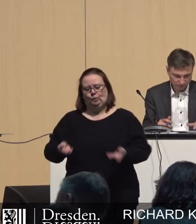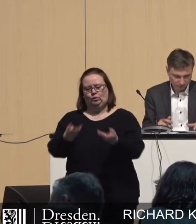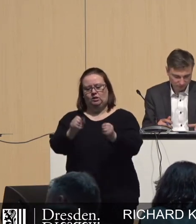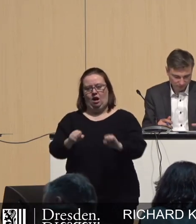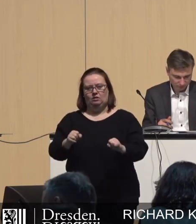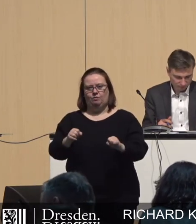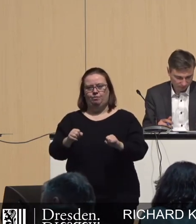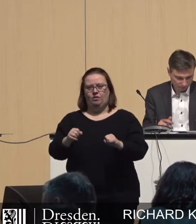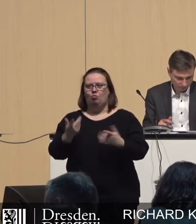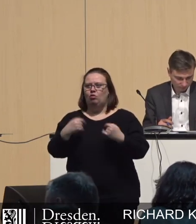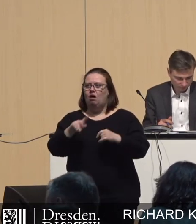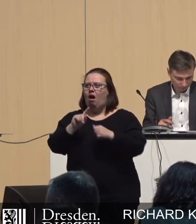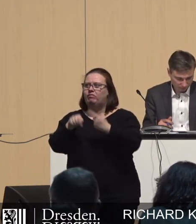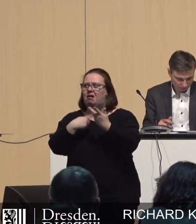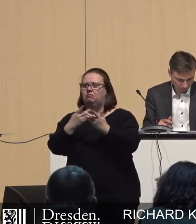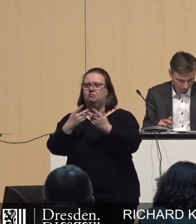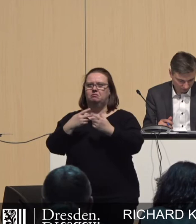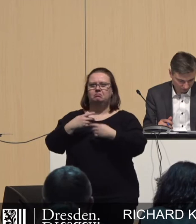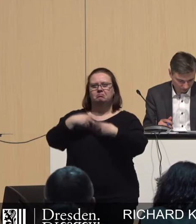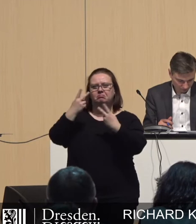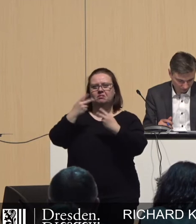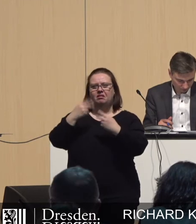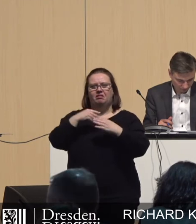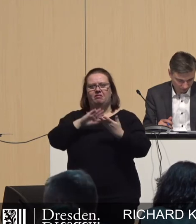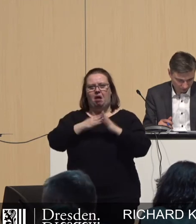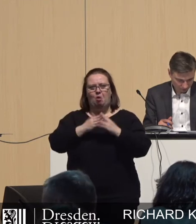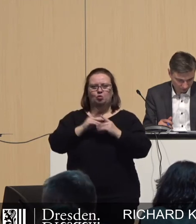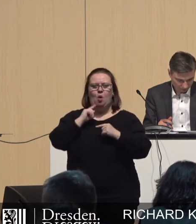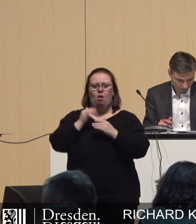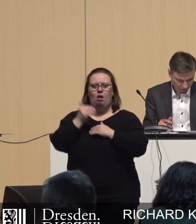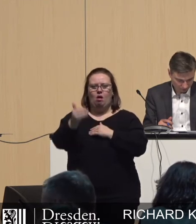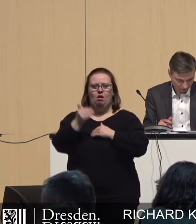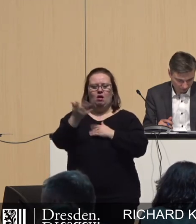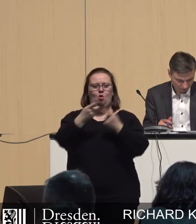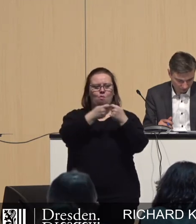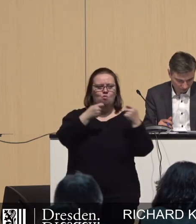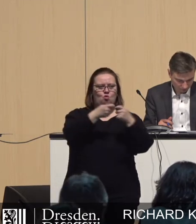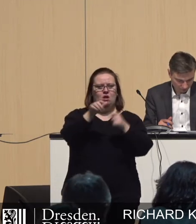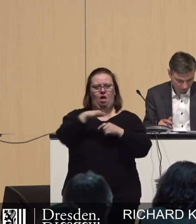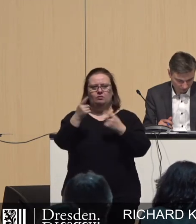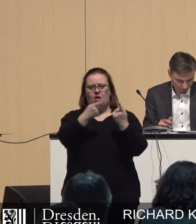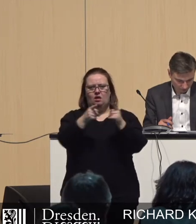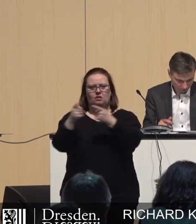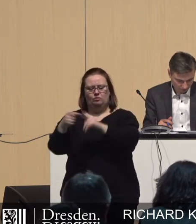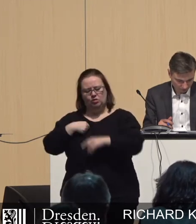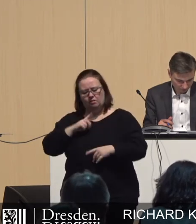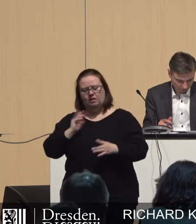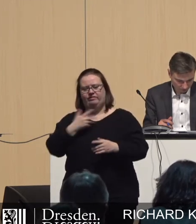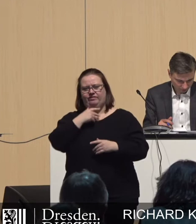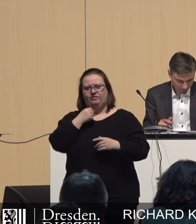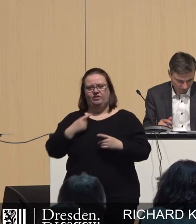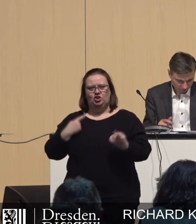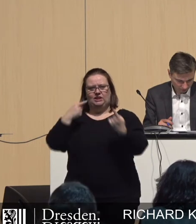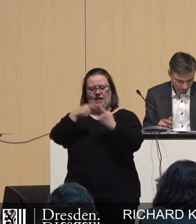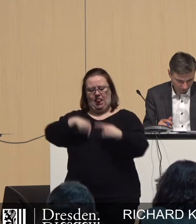das in einigen Verlautbarungen und in einigen Vereinbarungen der Fall ist, die auf Bundes- und auch auf Landesebene getroffen wurden. Und deswegen glaube ich,